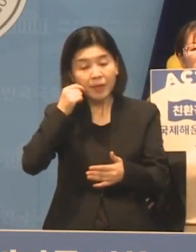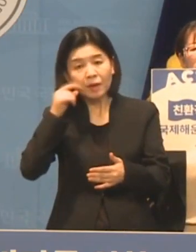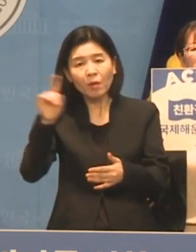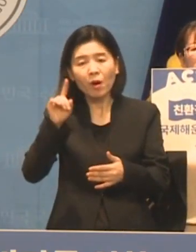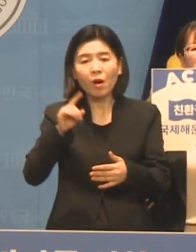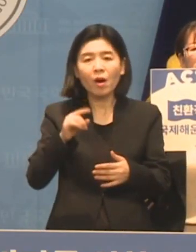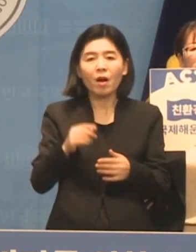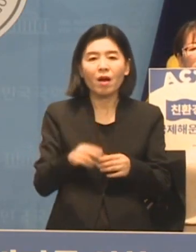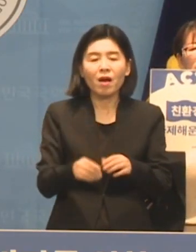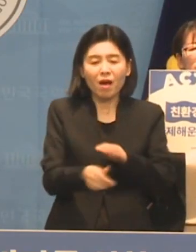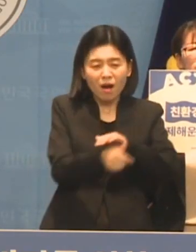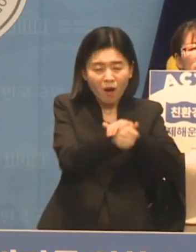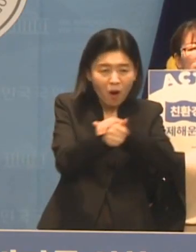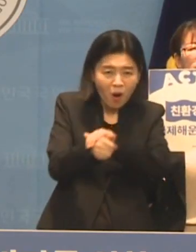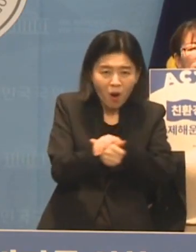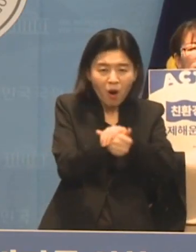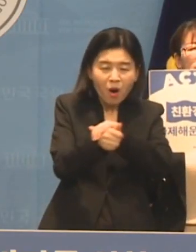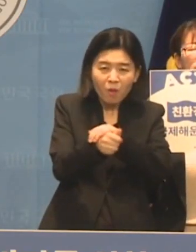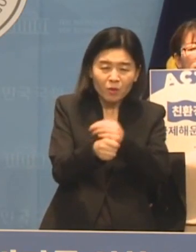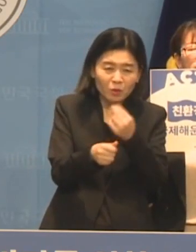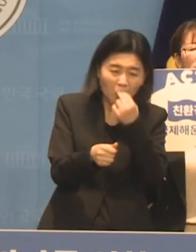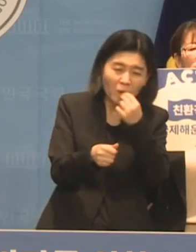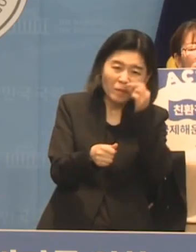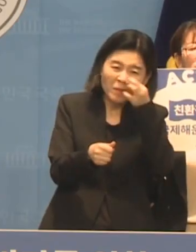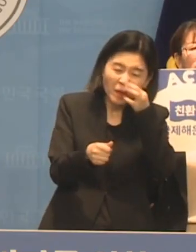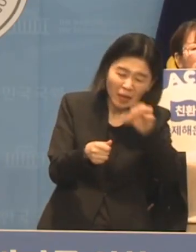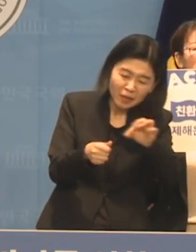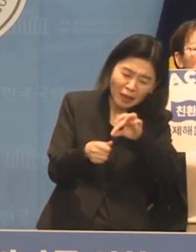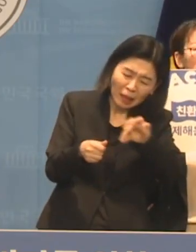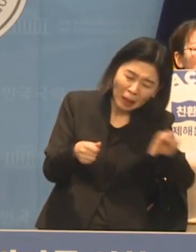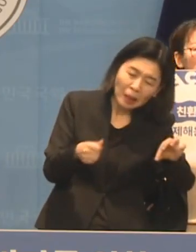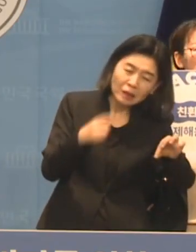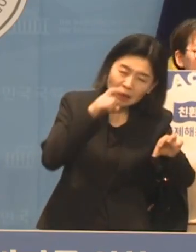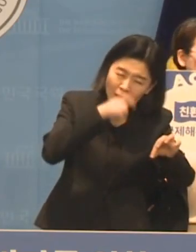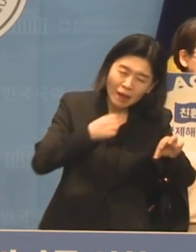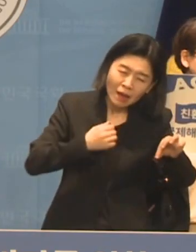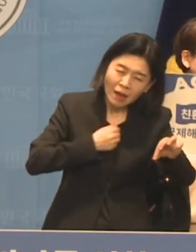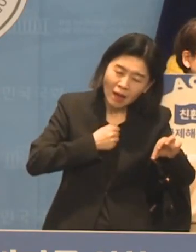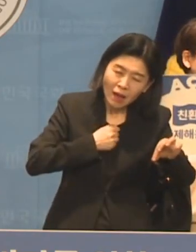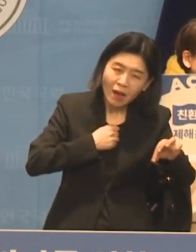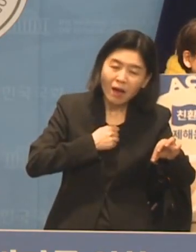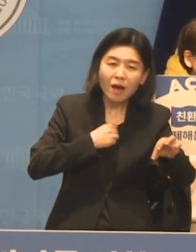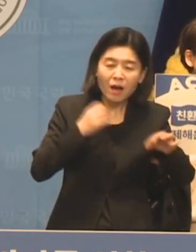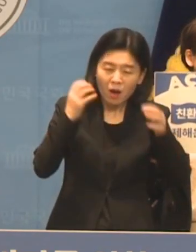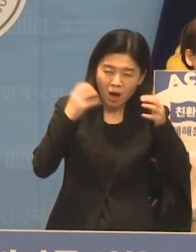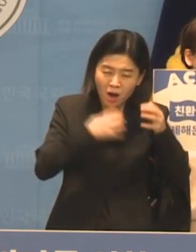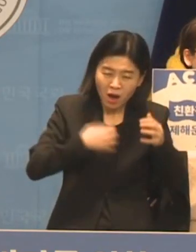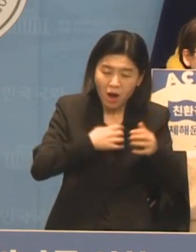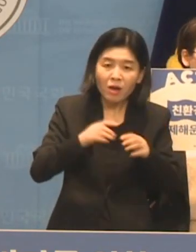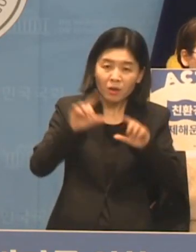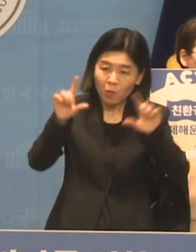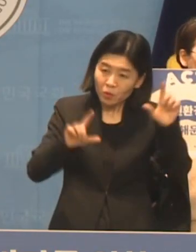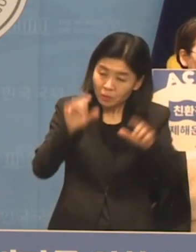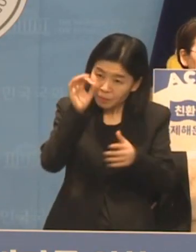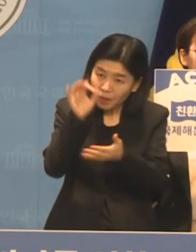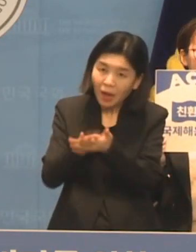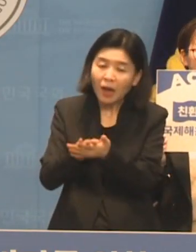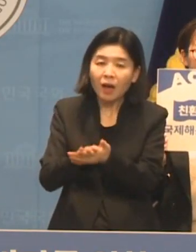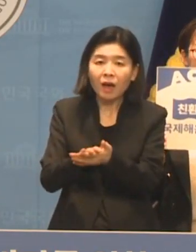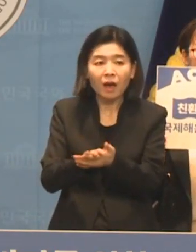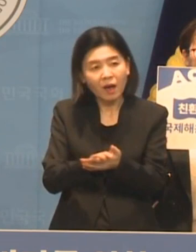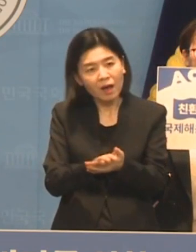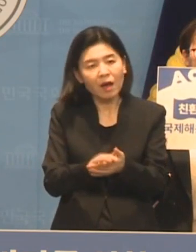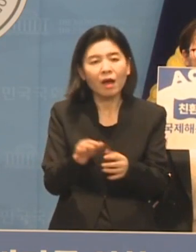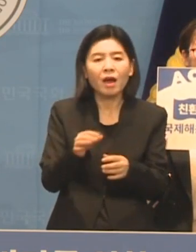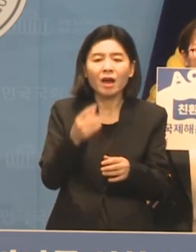플라스틱 빨대가 꽂혀 괴로워하는 장면을 많은 분들이 한 번쯤은 보셨을 것입니다. 그 영상 이후 플라스틱 빨대를 줄여야 한다는 인식은 널리